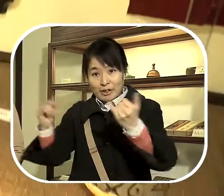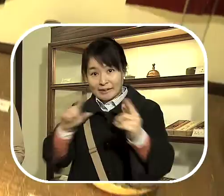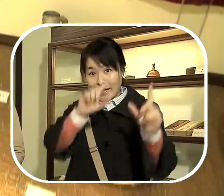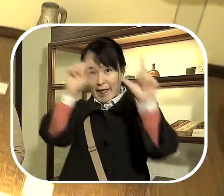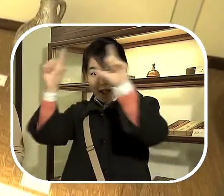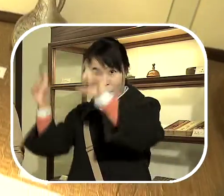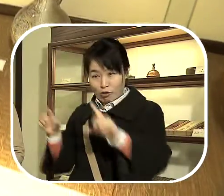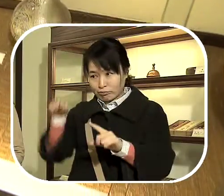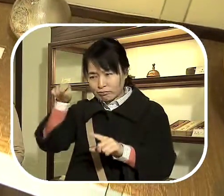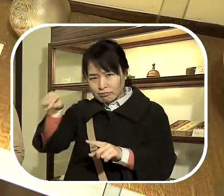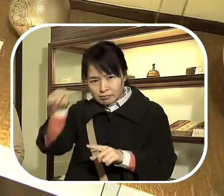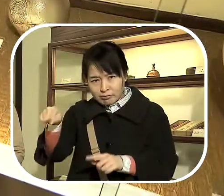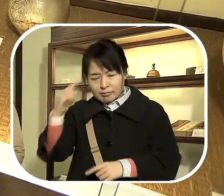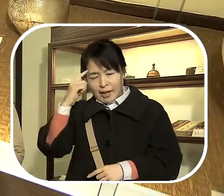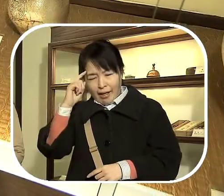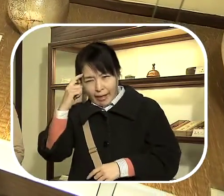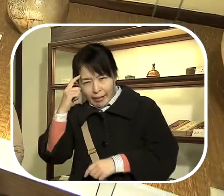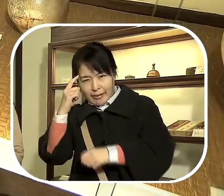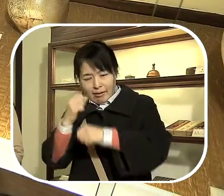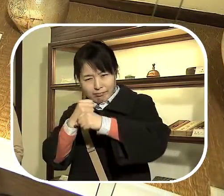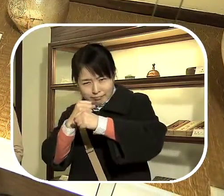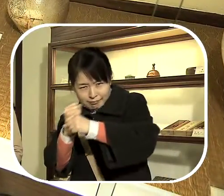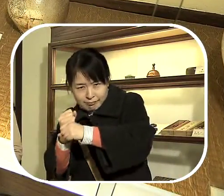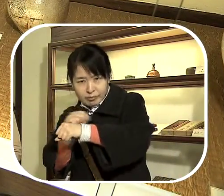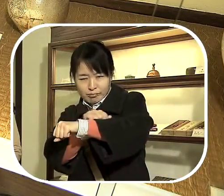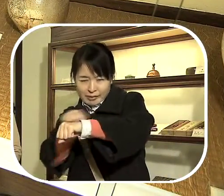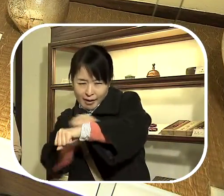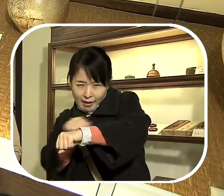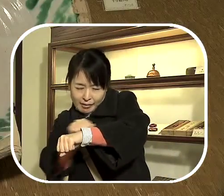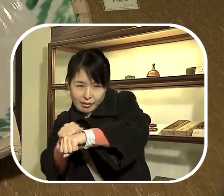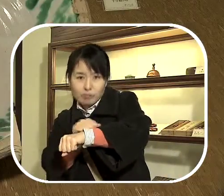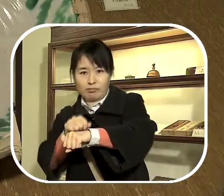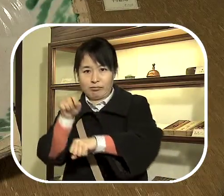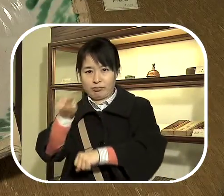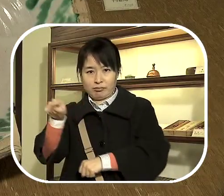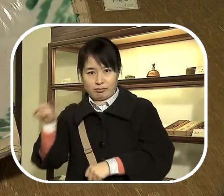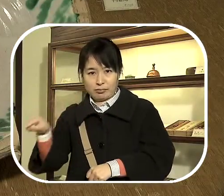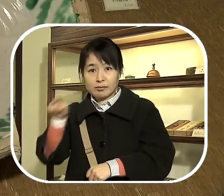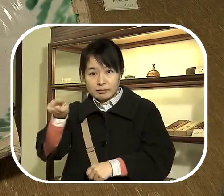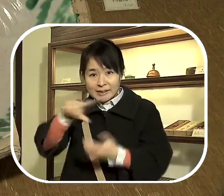ん、 民衆生活の中から生まれた